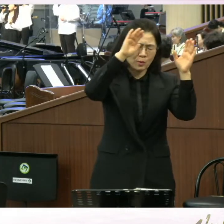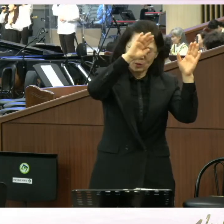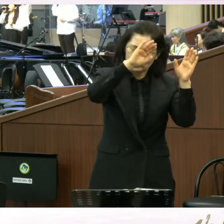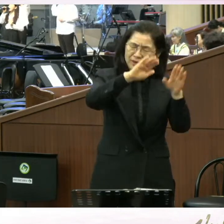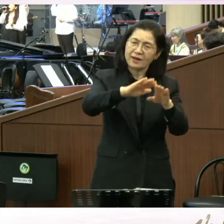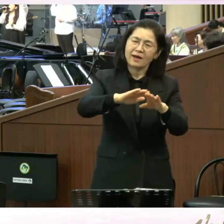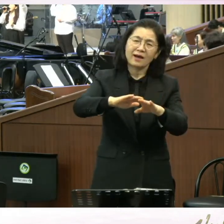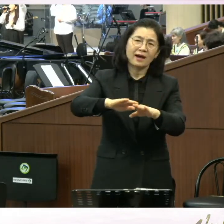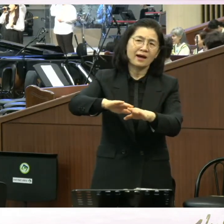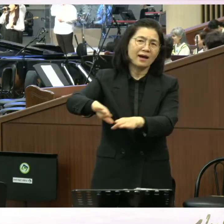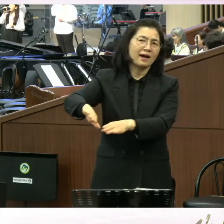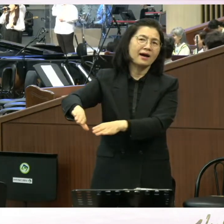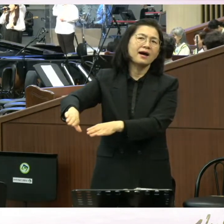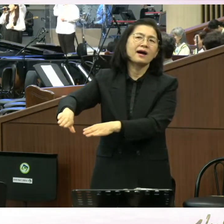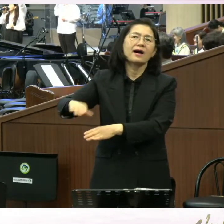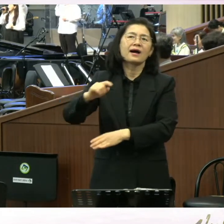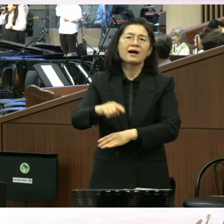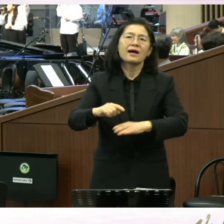영이로운보다